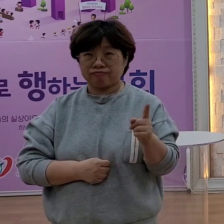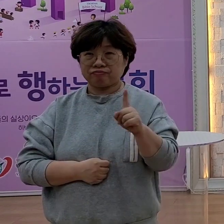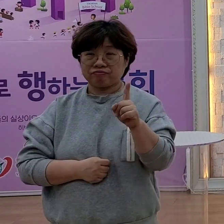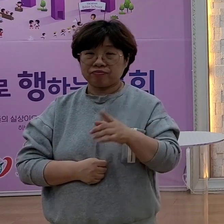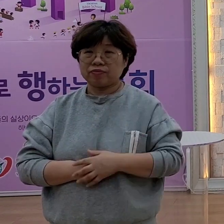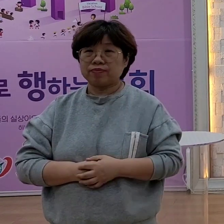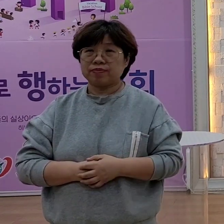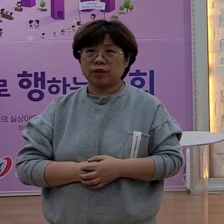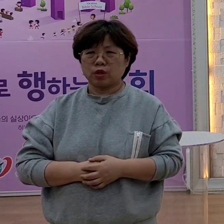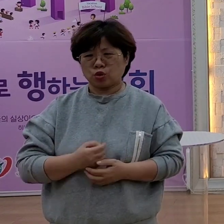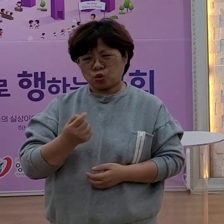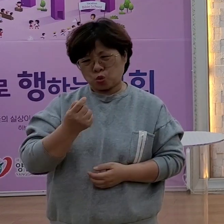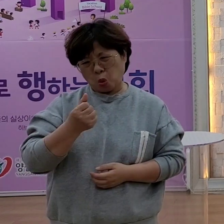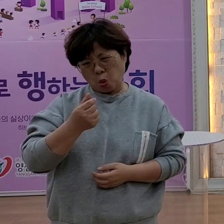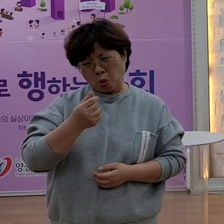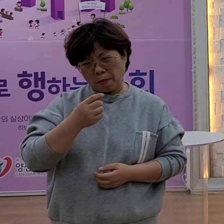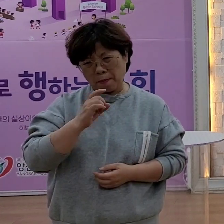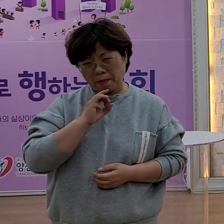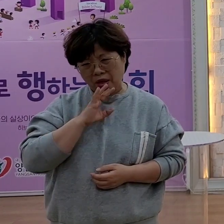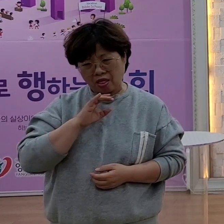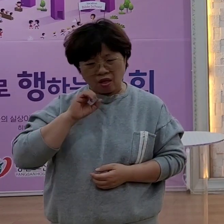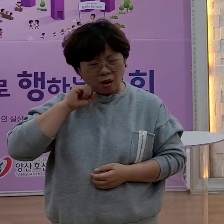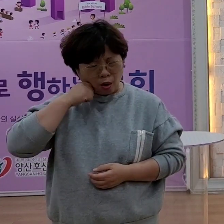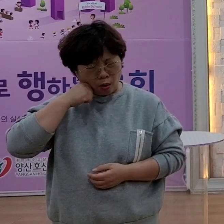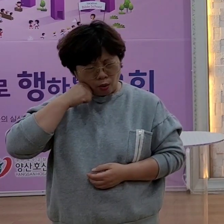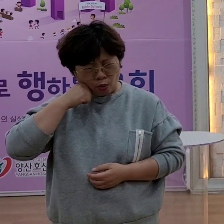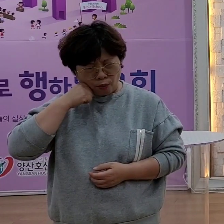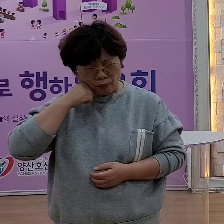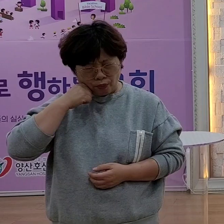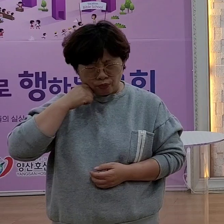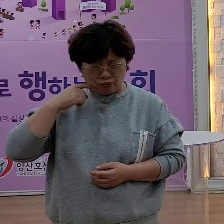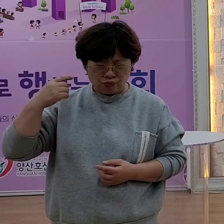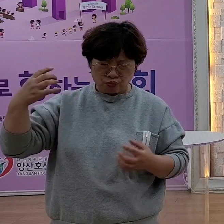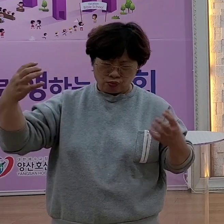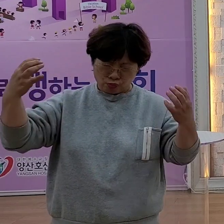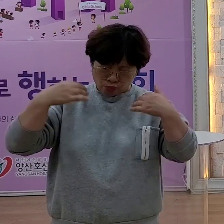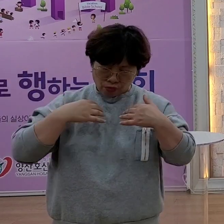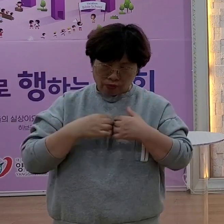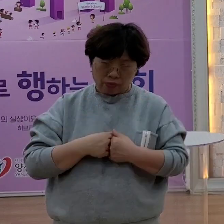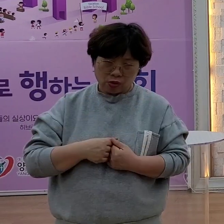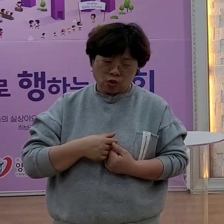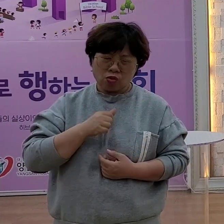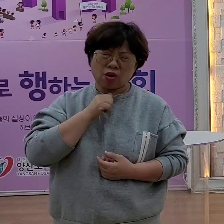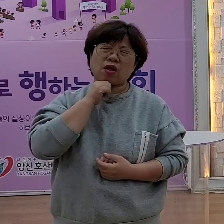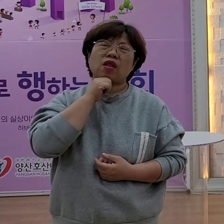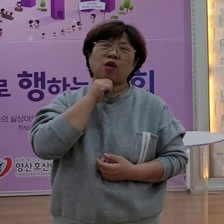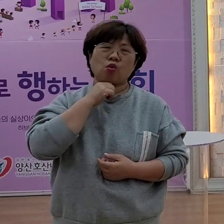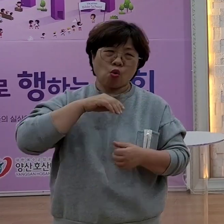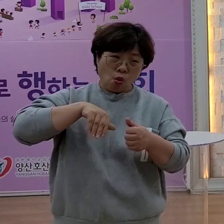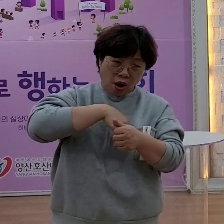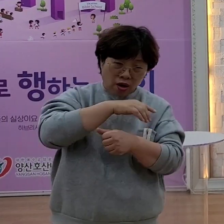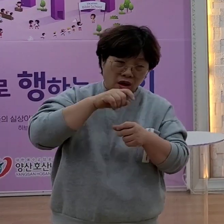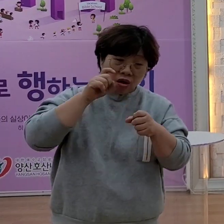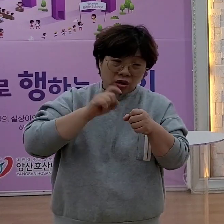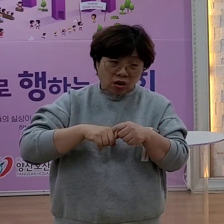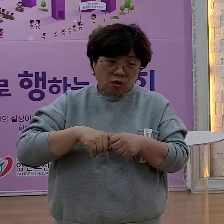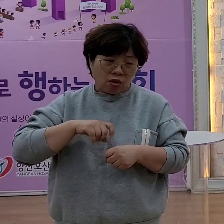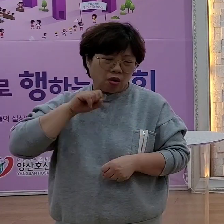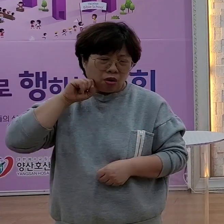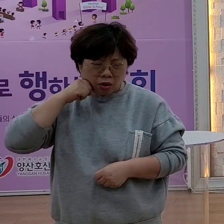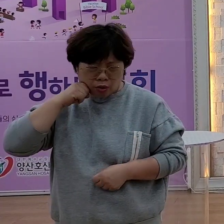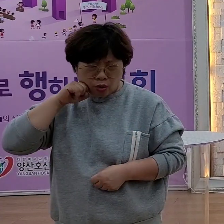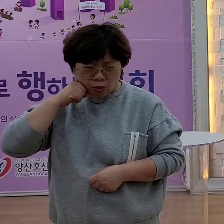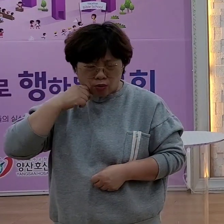있냐면 조금만 어려운 일이 생기고 좀 돈이 없고 환경적으로 뭔가 좀